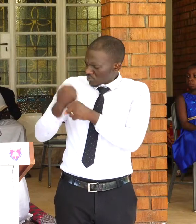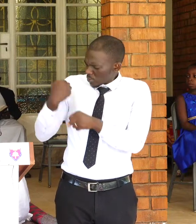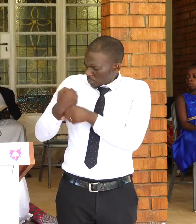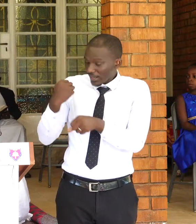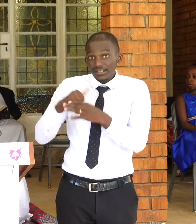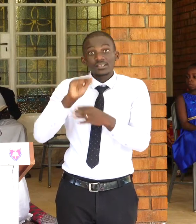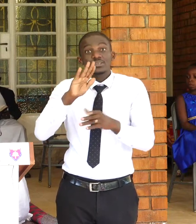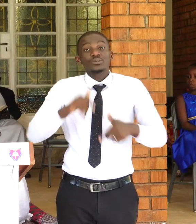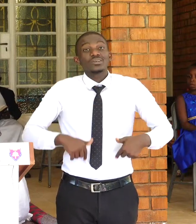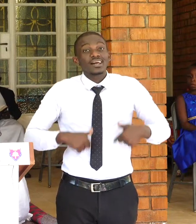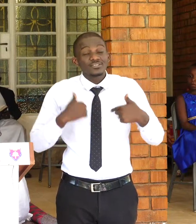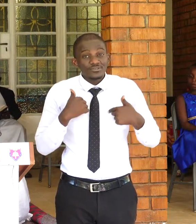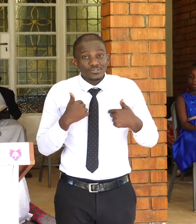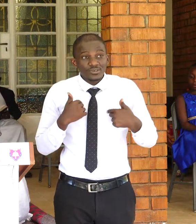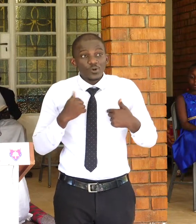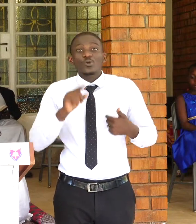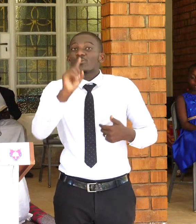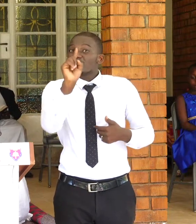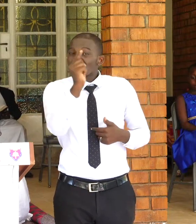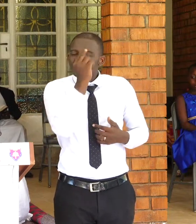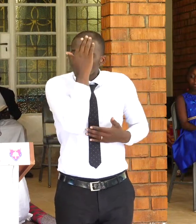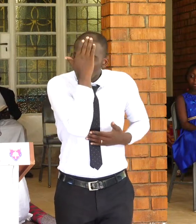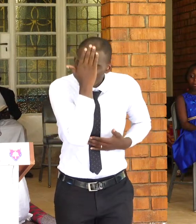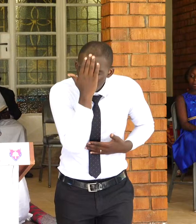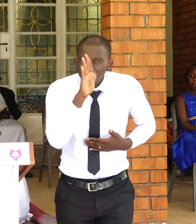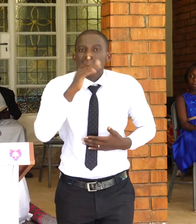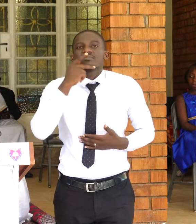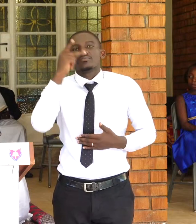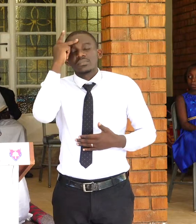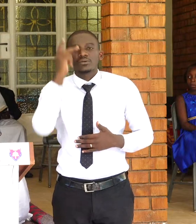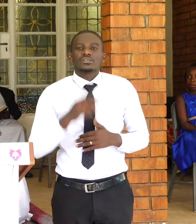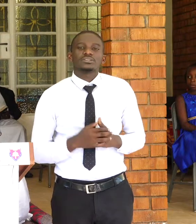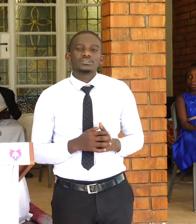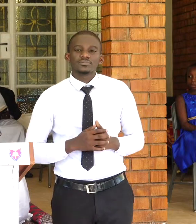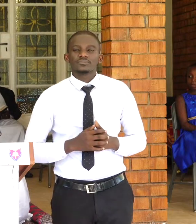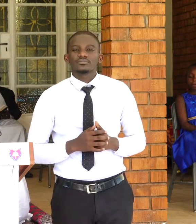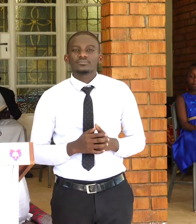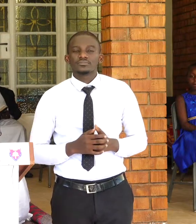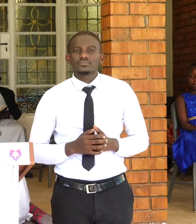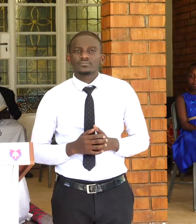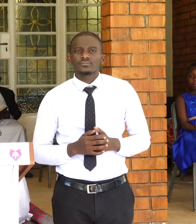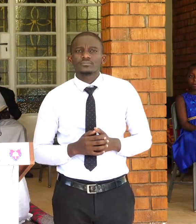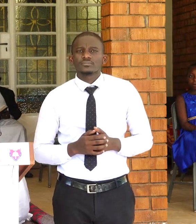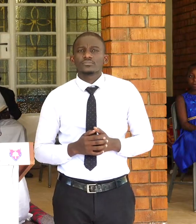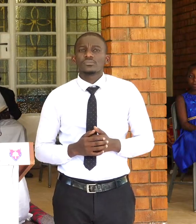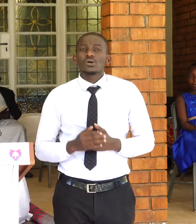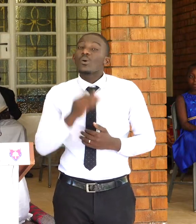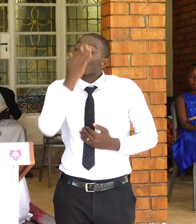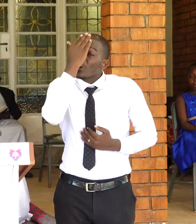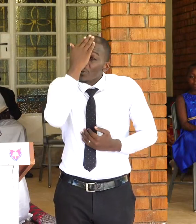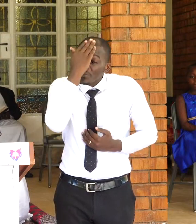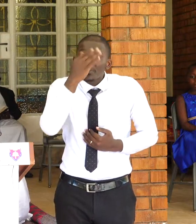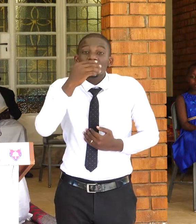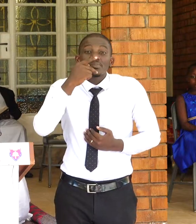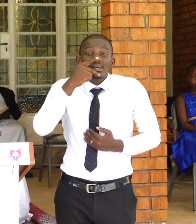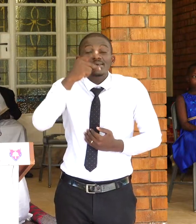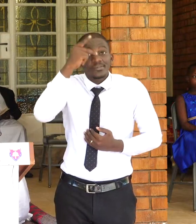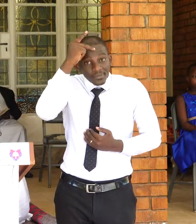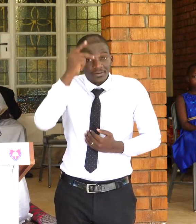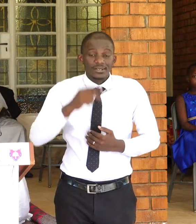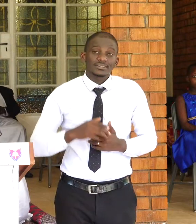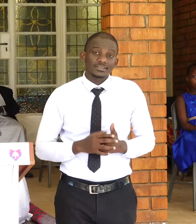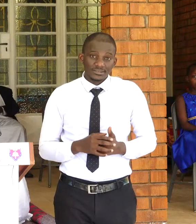bwo, gondera bazadde bo. Aleluya. Gondera ki? Bazadde